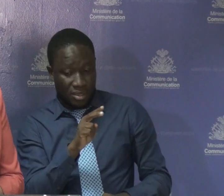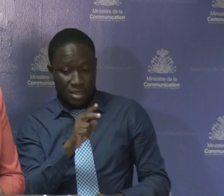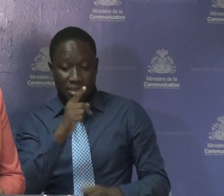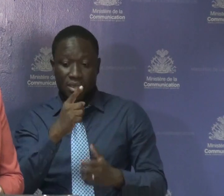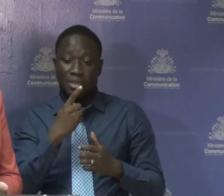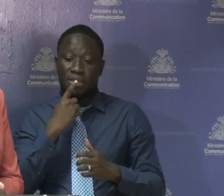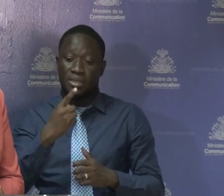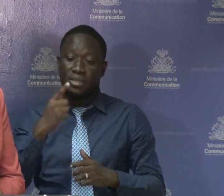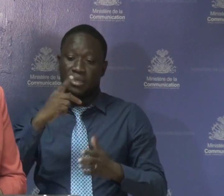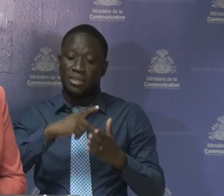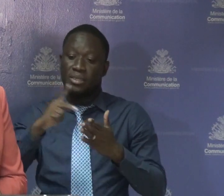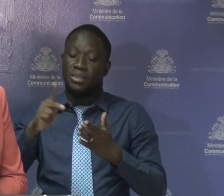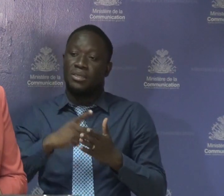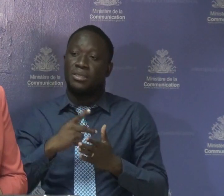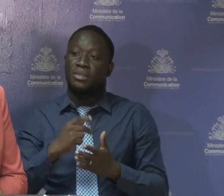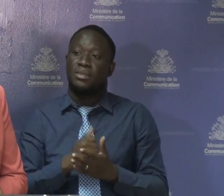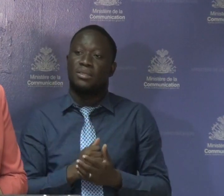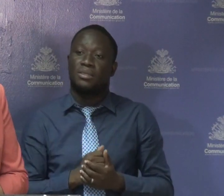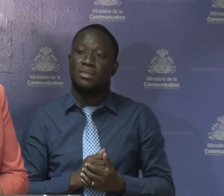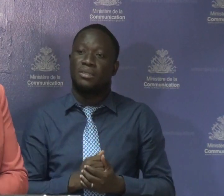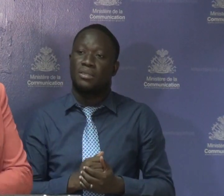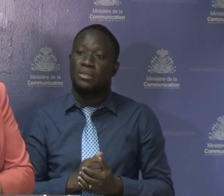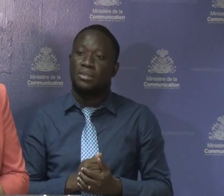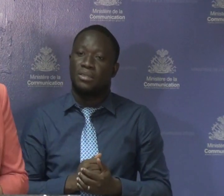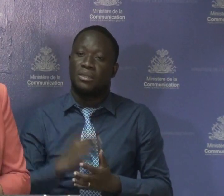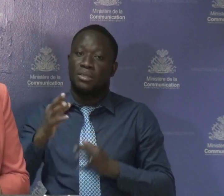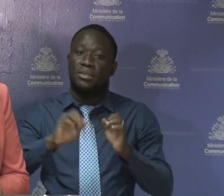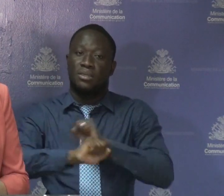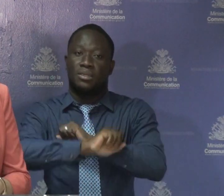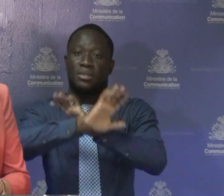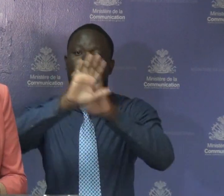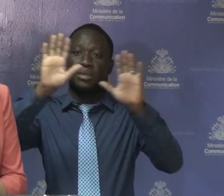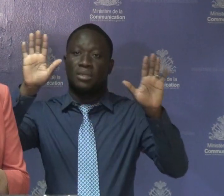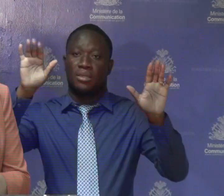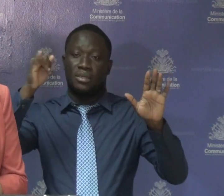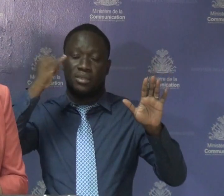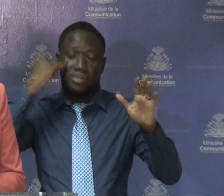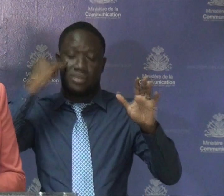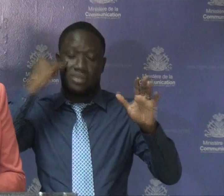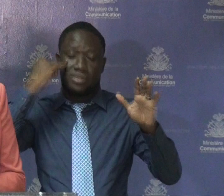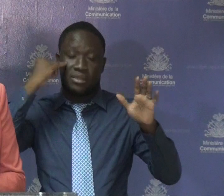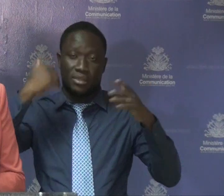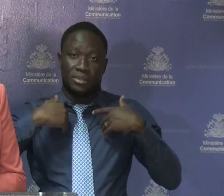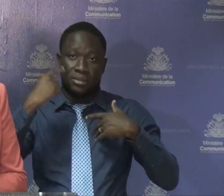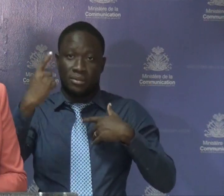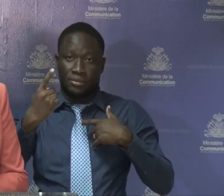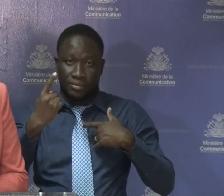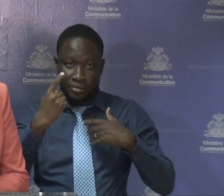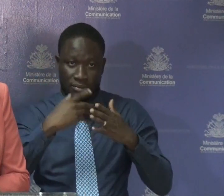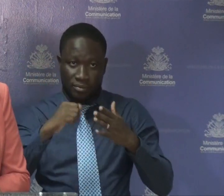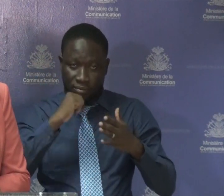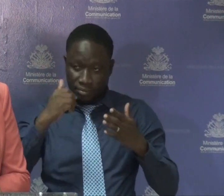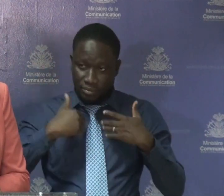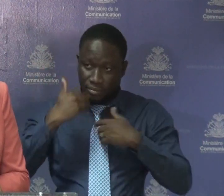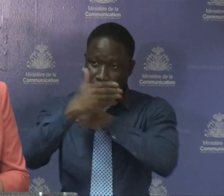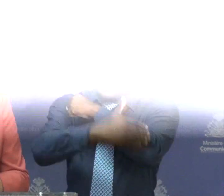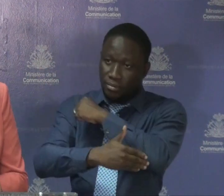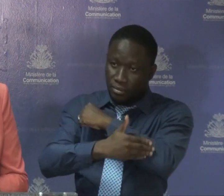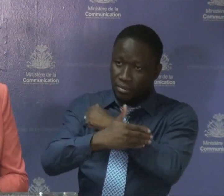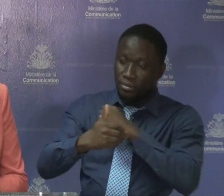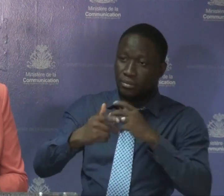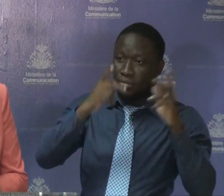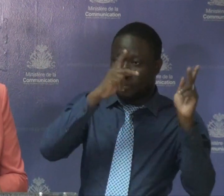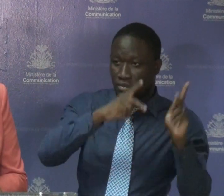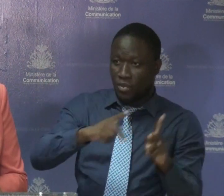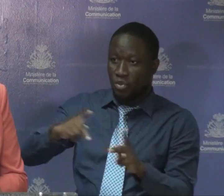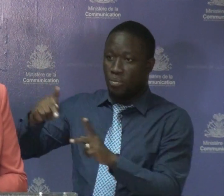dit dans la poésie, parce que ça qui dit dans la poésie en réalité, il explique clairement que si on crée une bagarre qui n'est pas gagnée au niveau du pays, c'est un